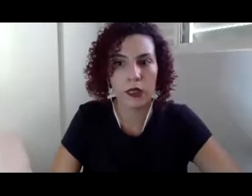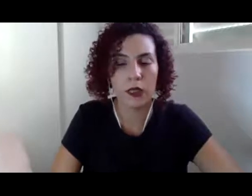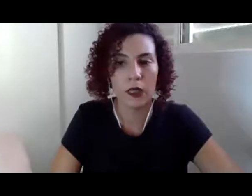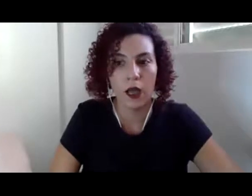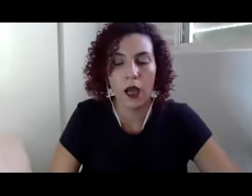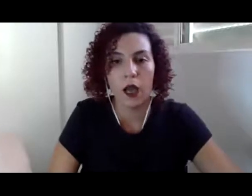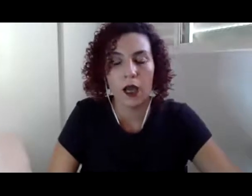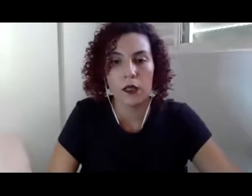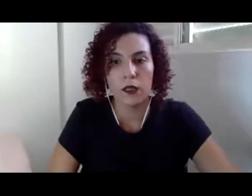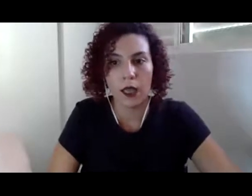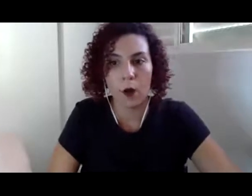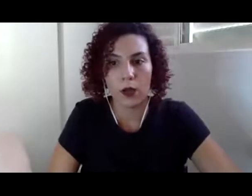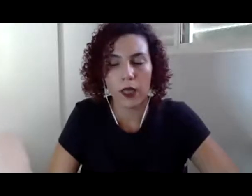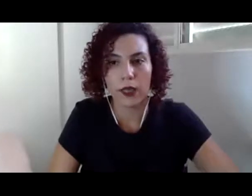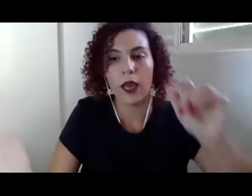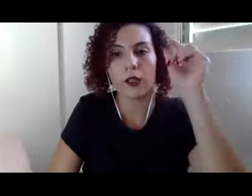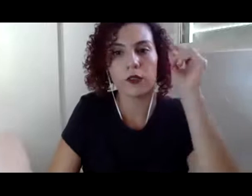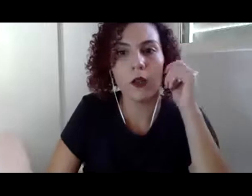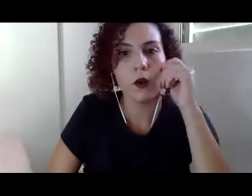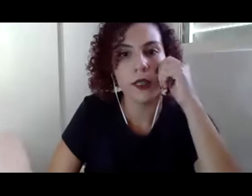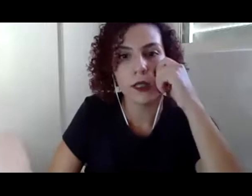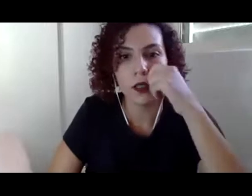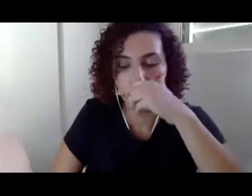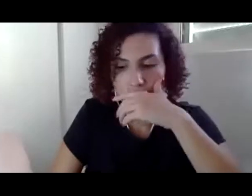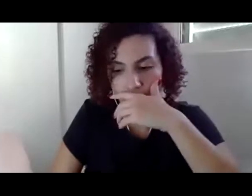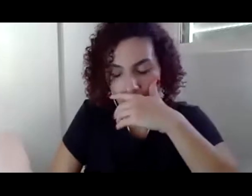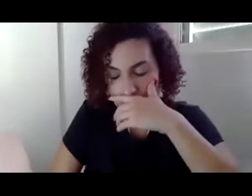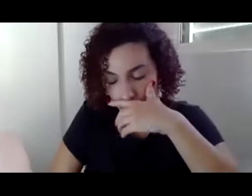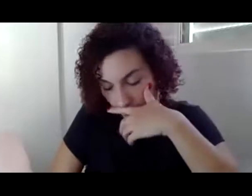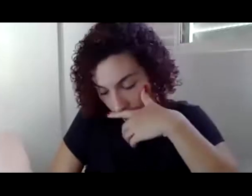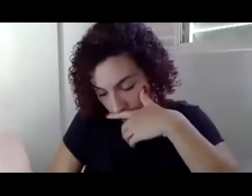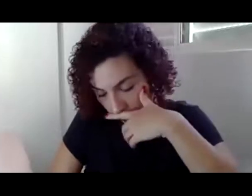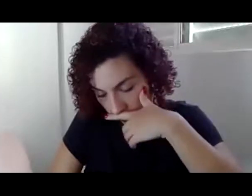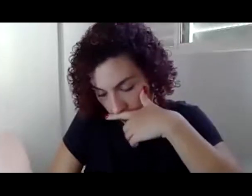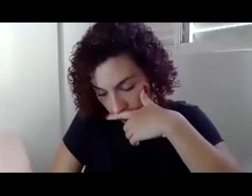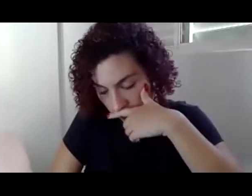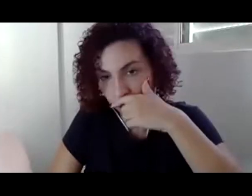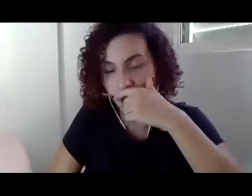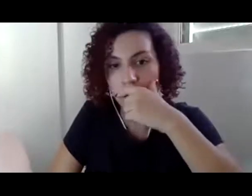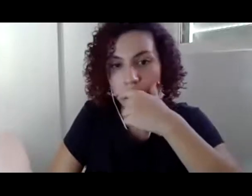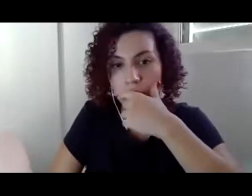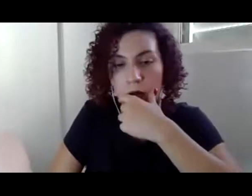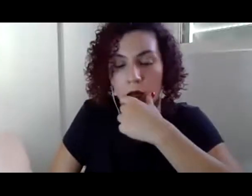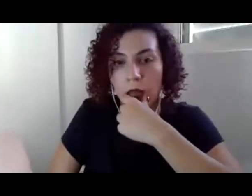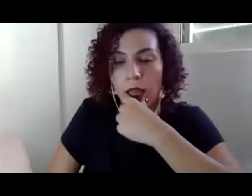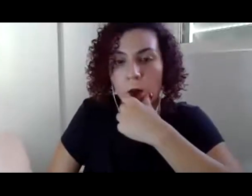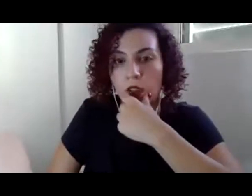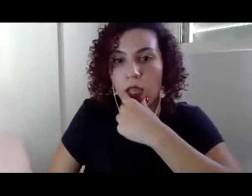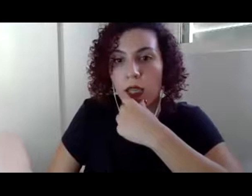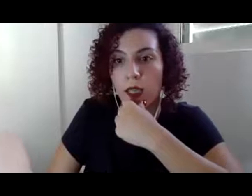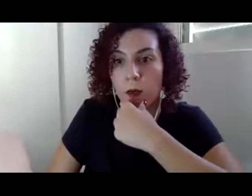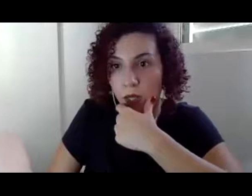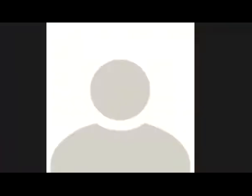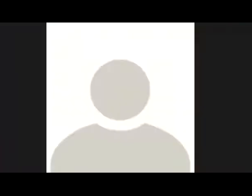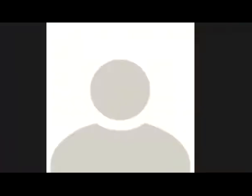sei se tem alguém aqui, acho que Heloísa, você faz Letras Libras, não faz? Eu acho